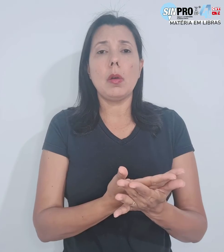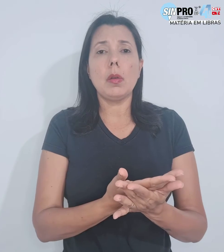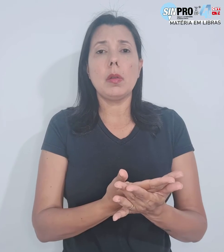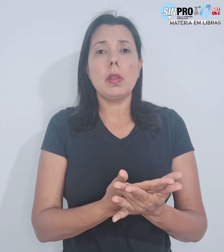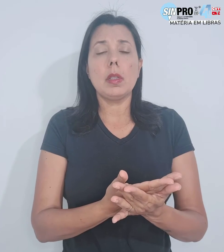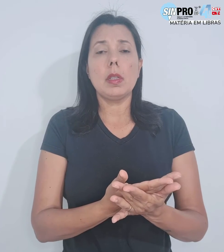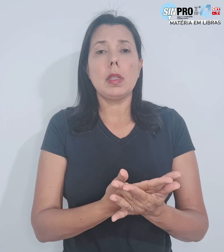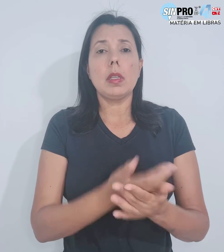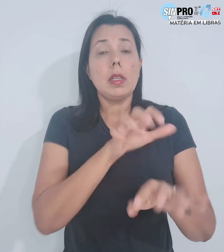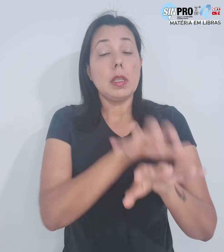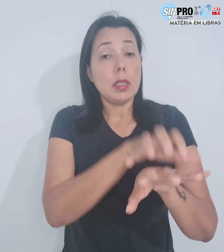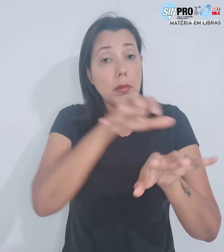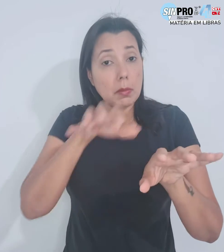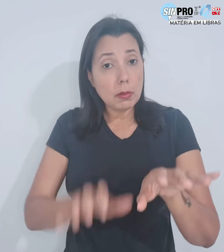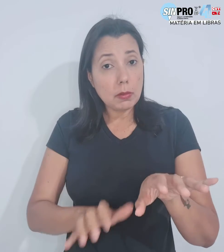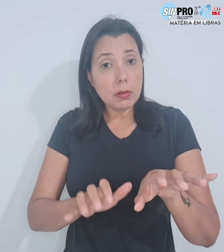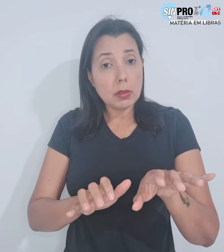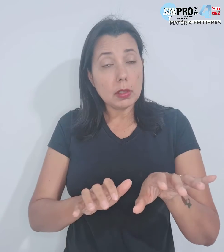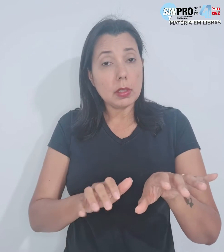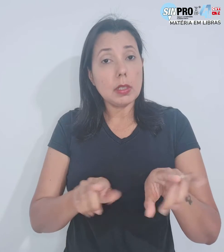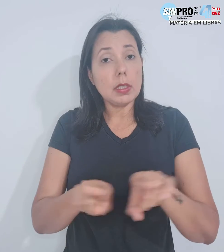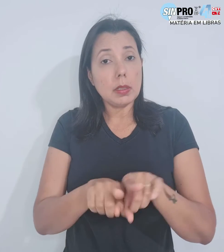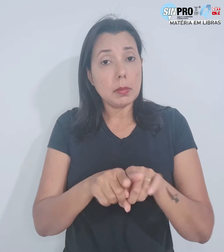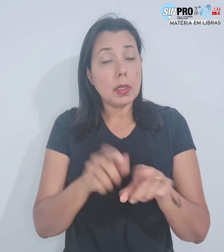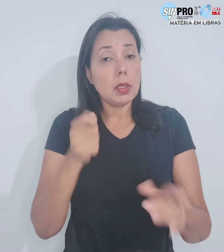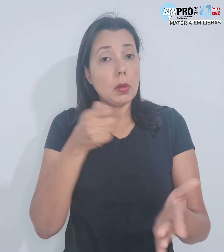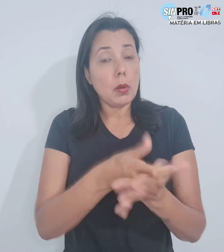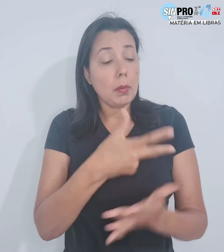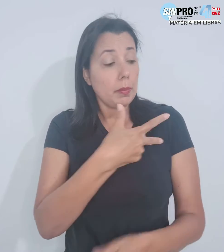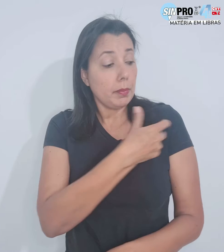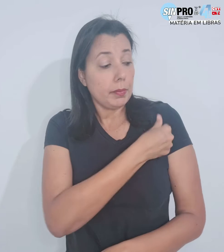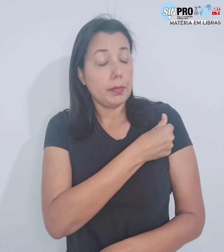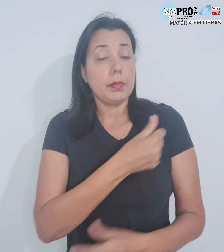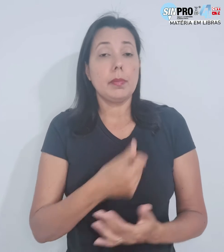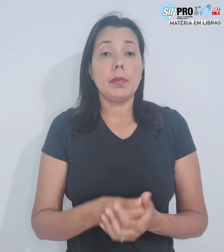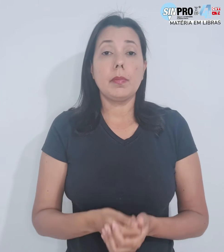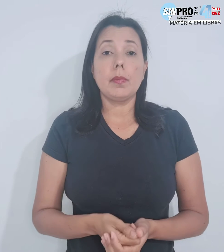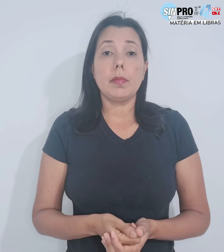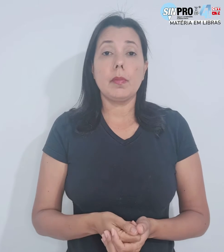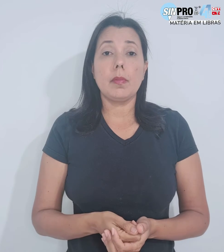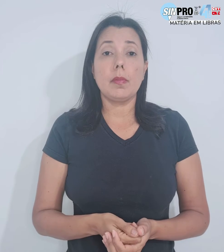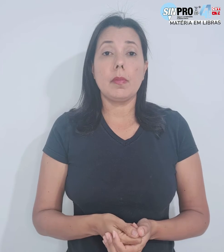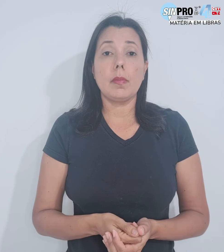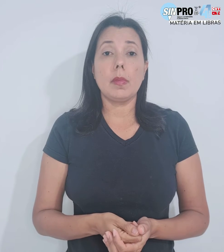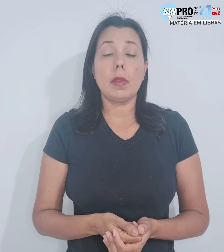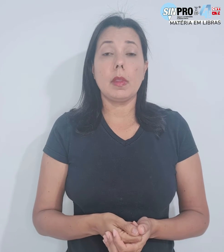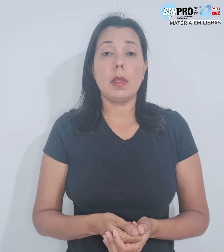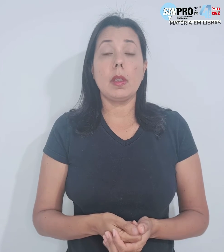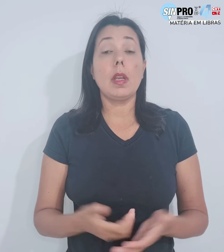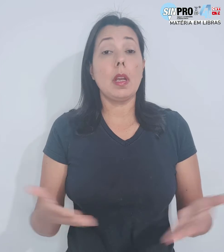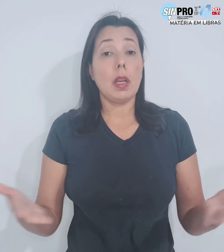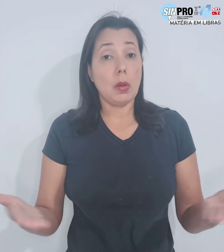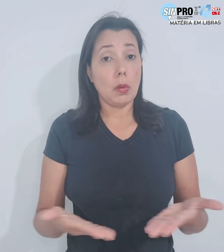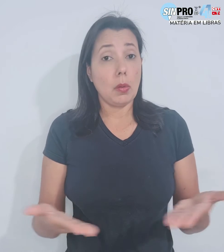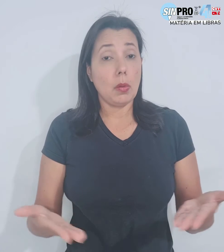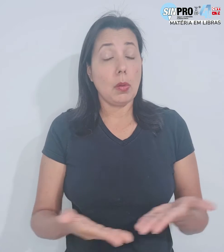exclusivamente remotas e compra de vacina. Diante da inabilidade do